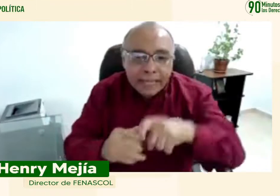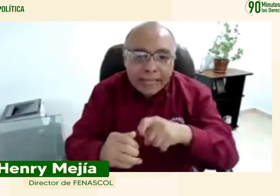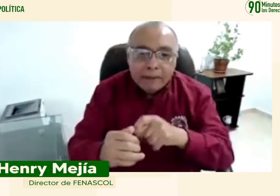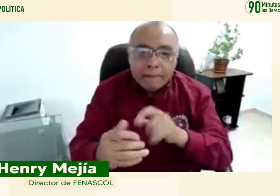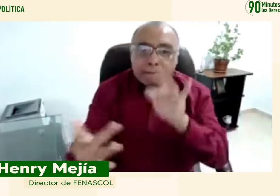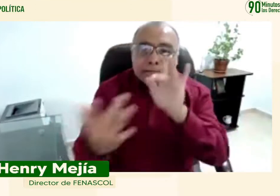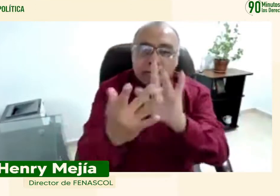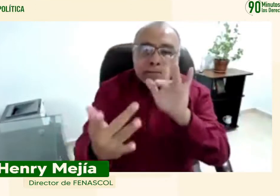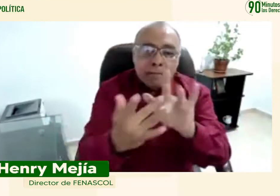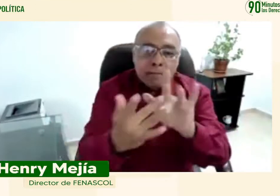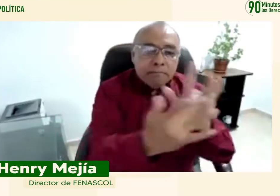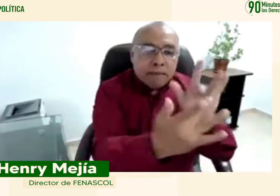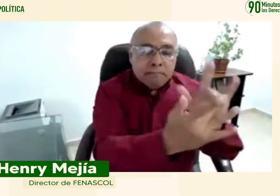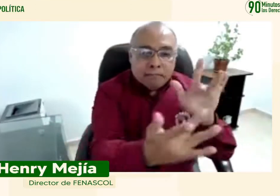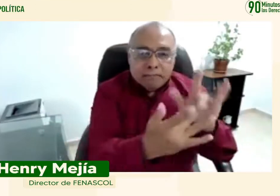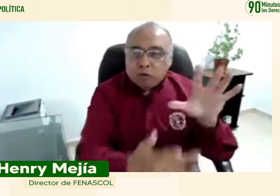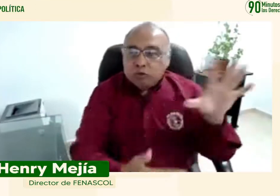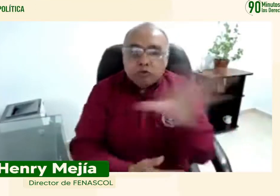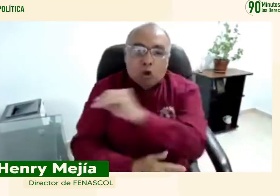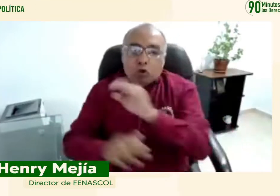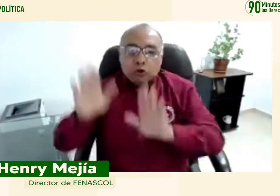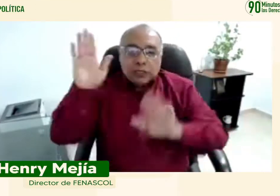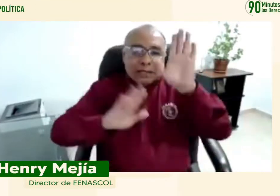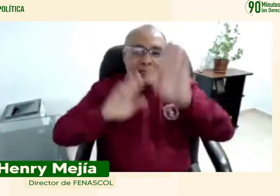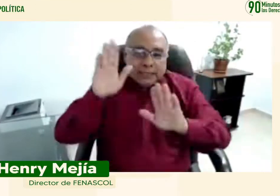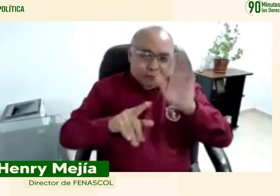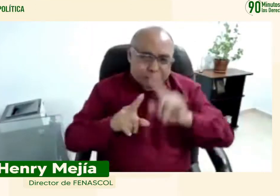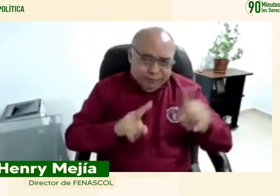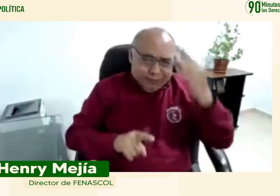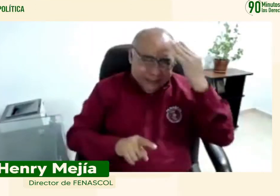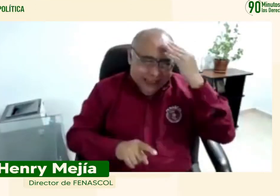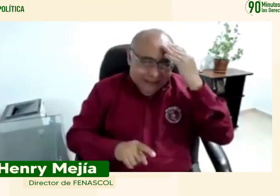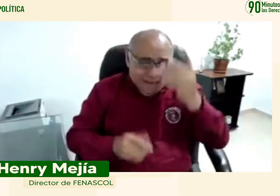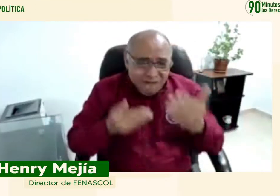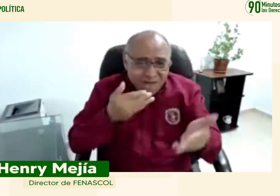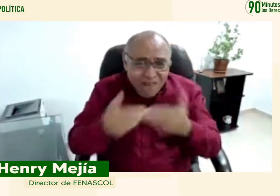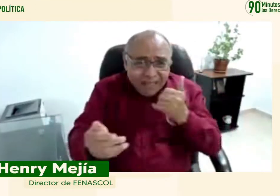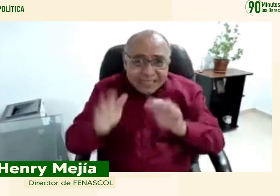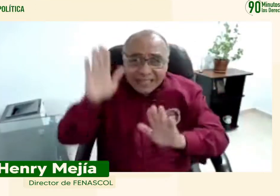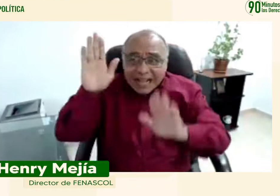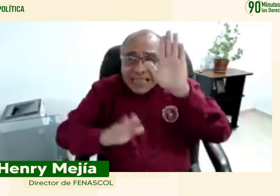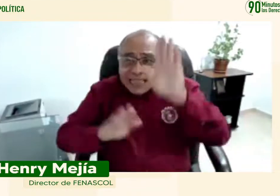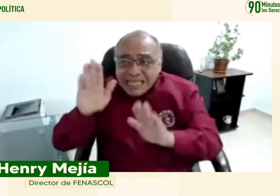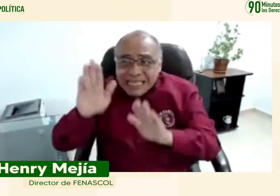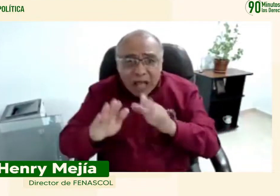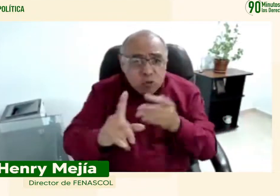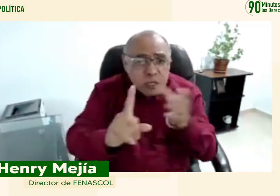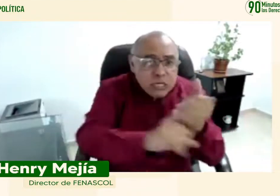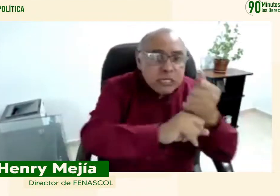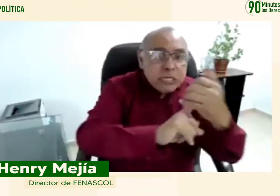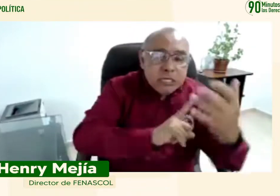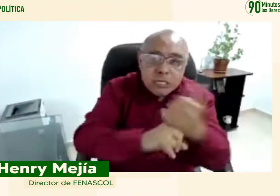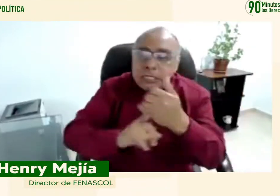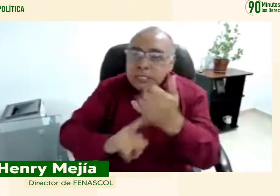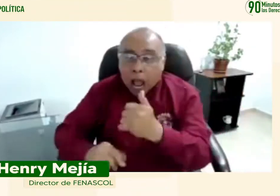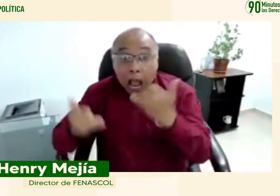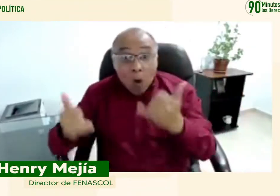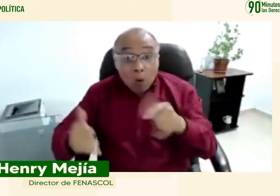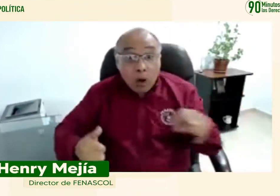que las corts y debemos realizar este contacto con todos los candidatos pero ustedes saben no es fácil a veces encontrar